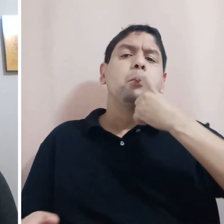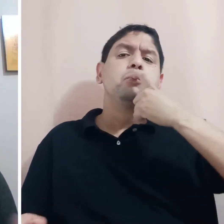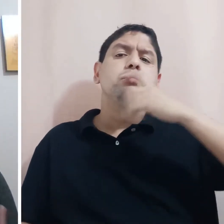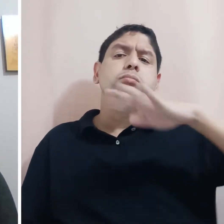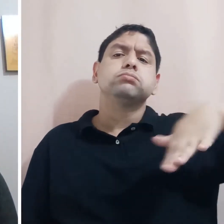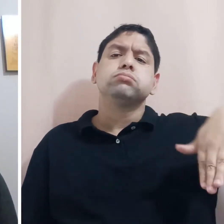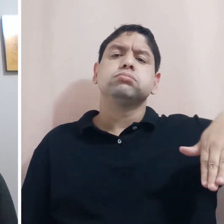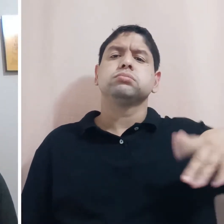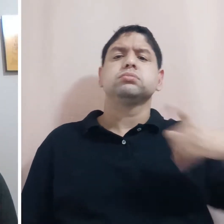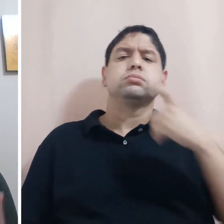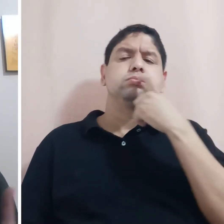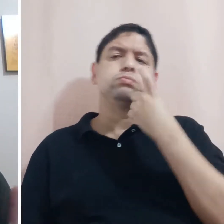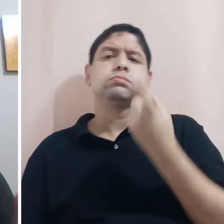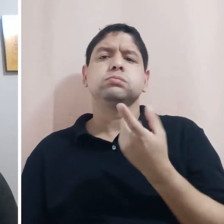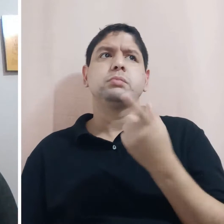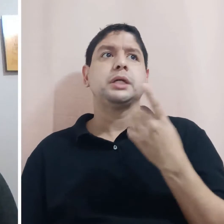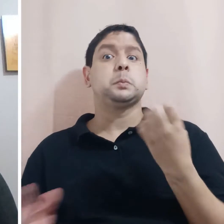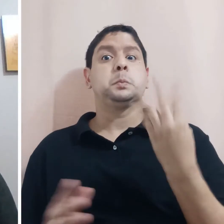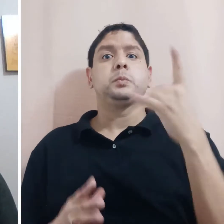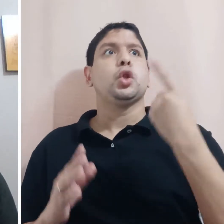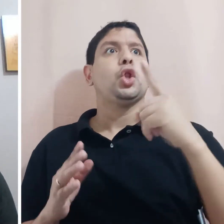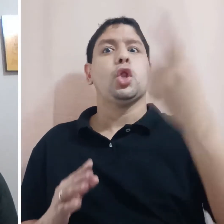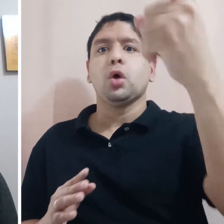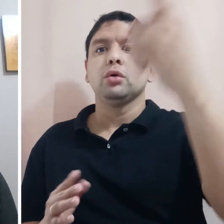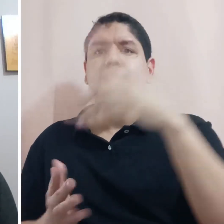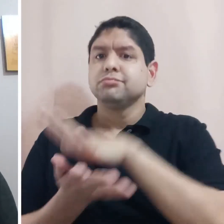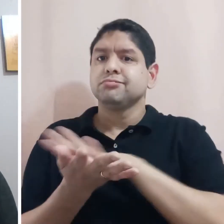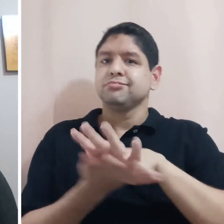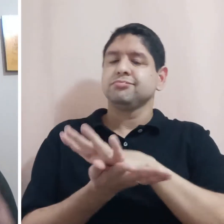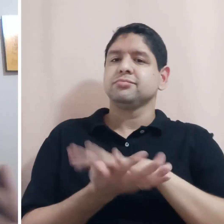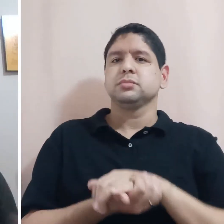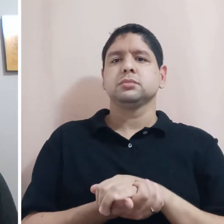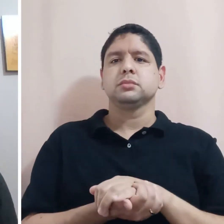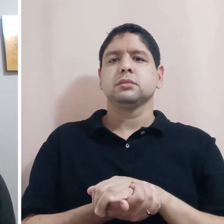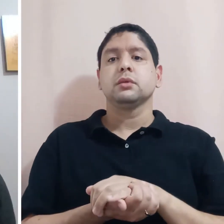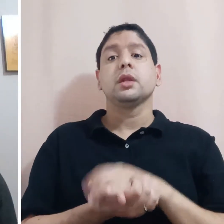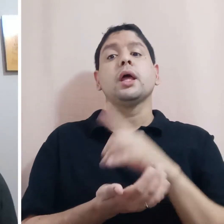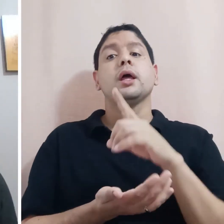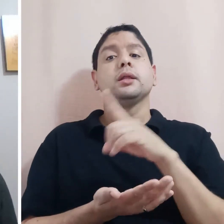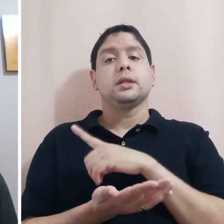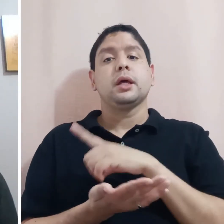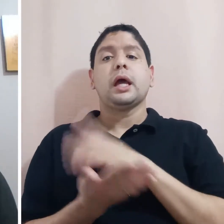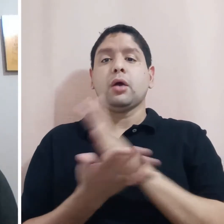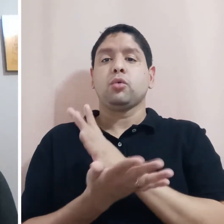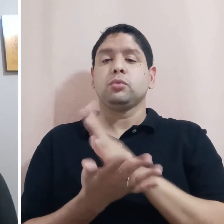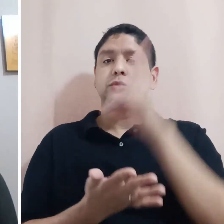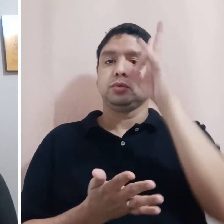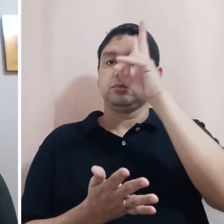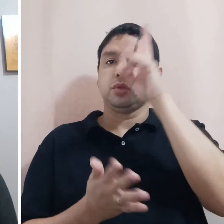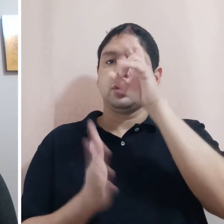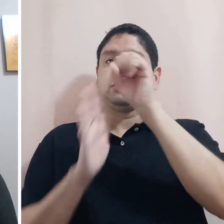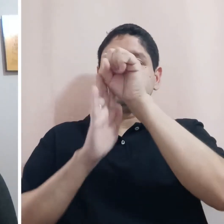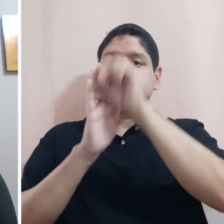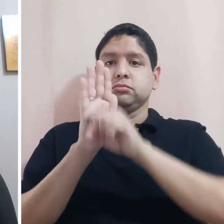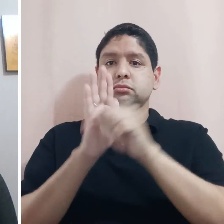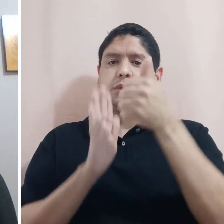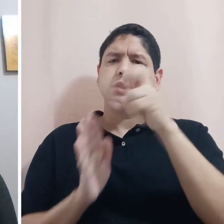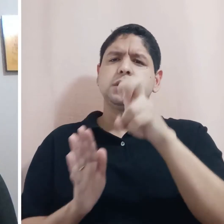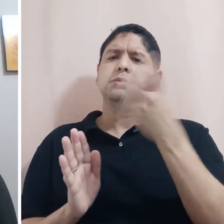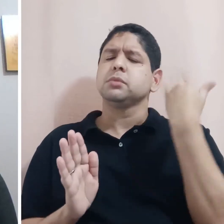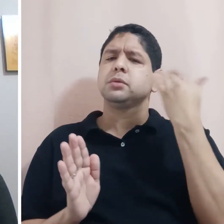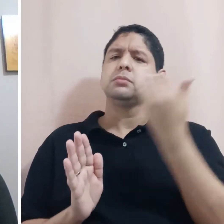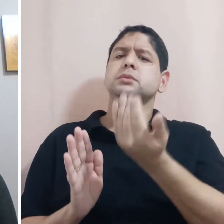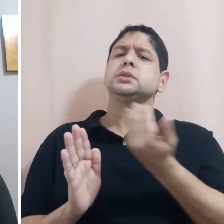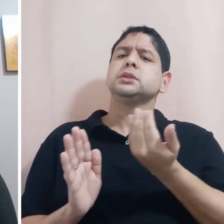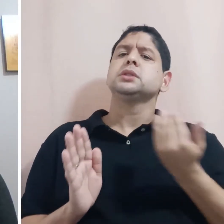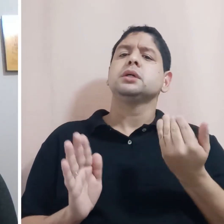sempre muito próximas do litoral, não iam para tão distante assim. A gente tem alguns relatos de